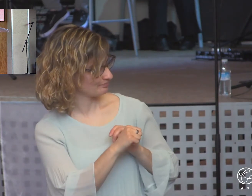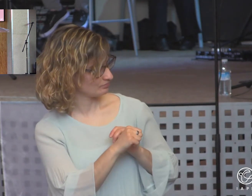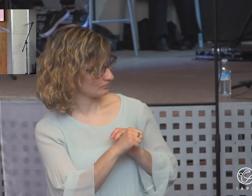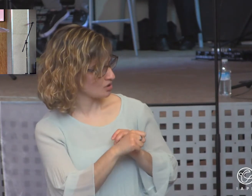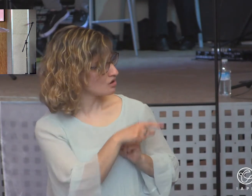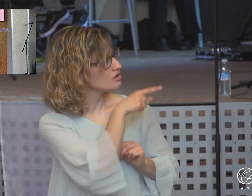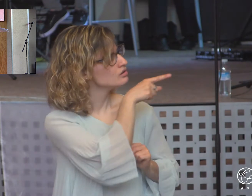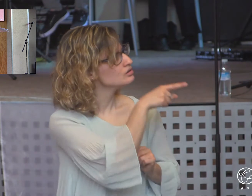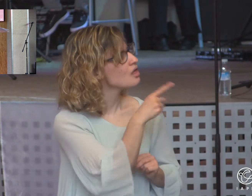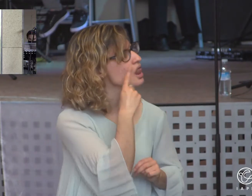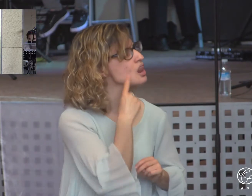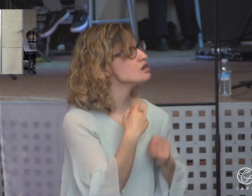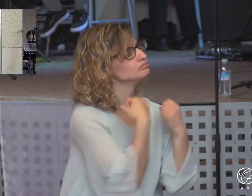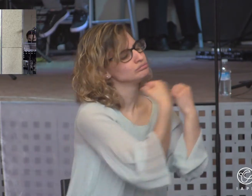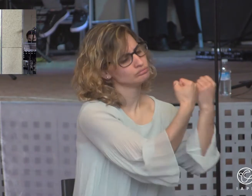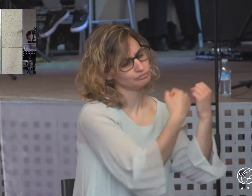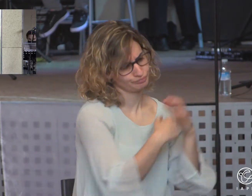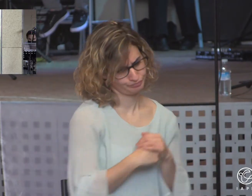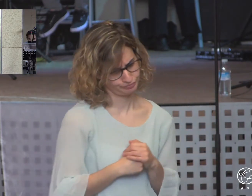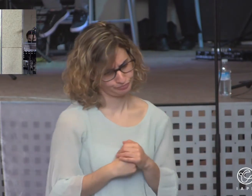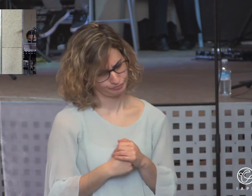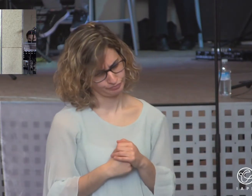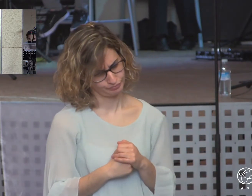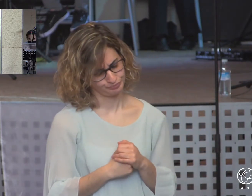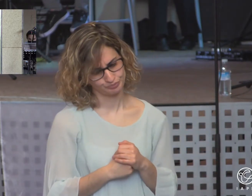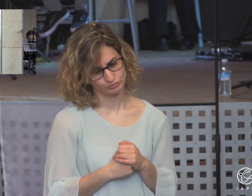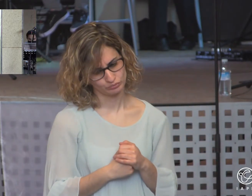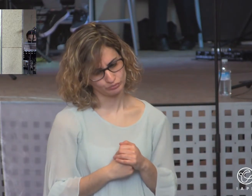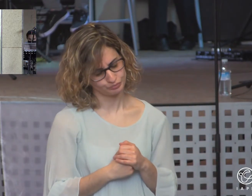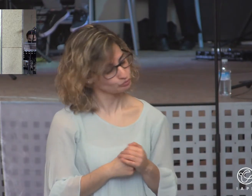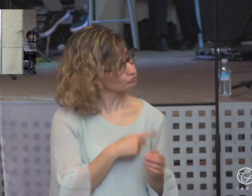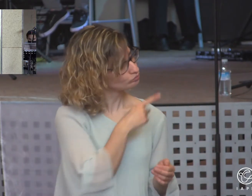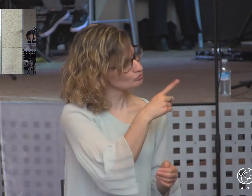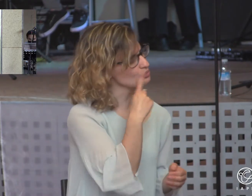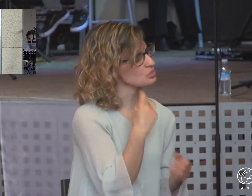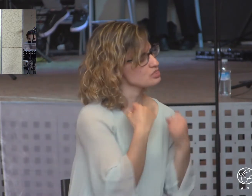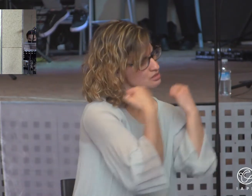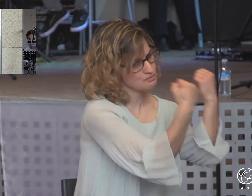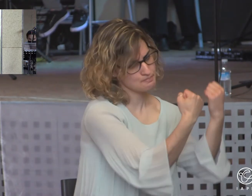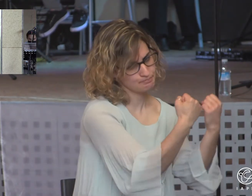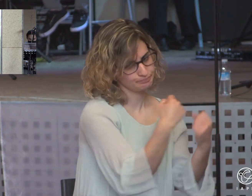sano, sé sano, sé sano.